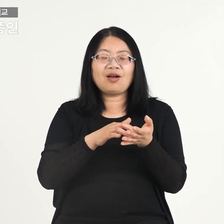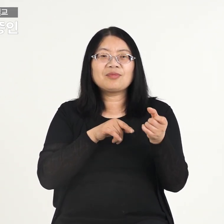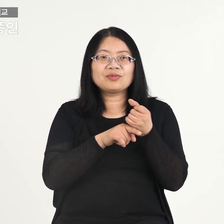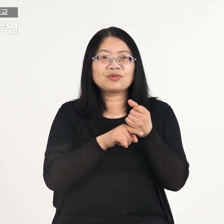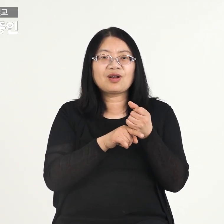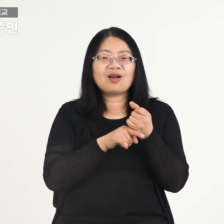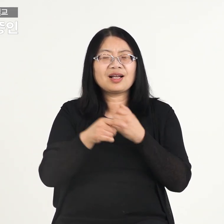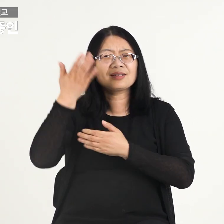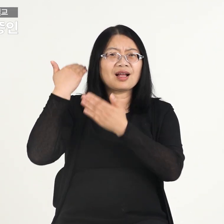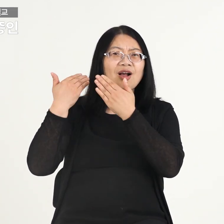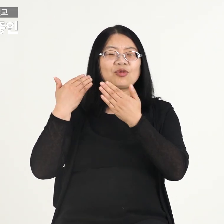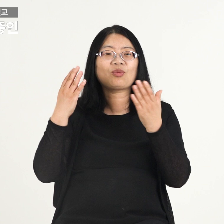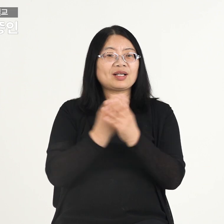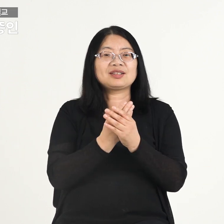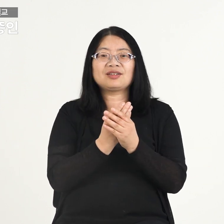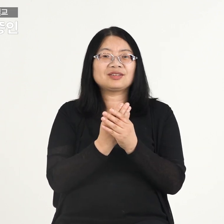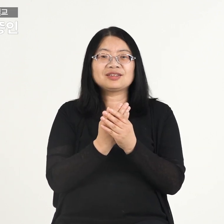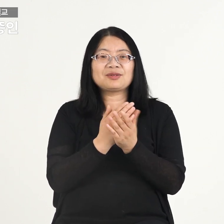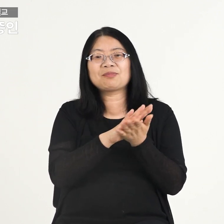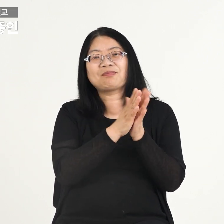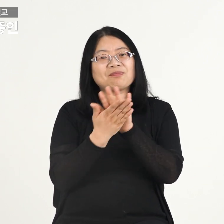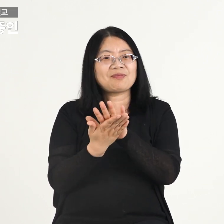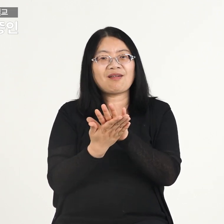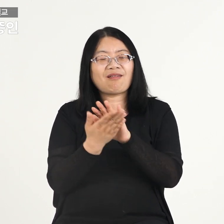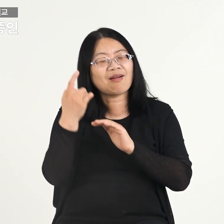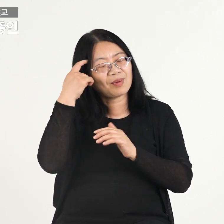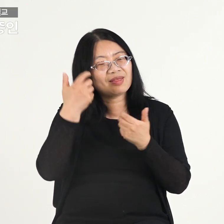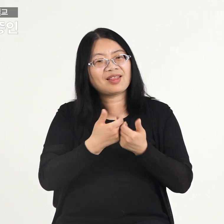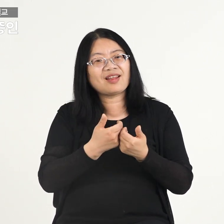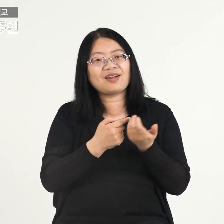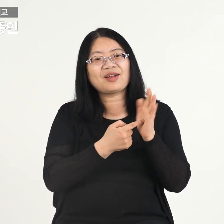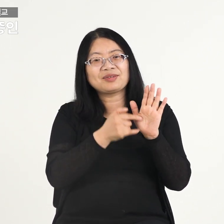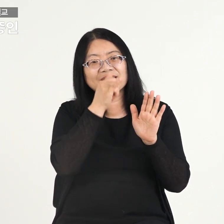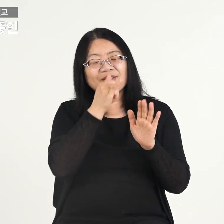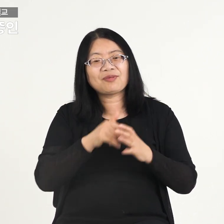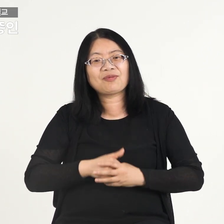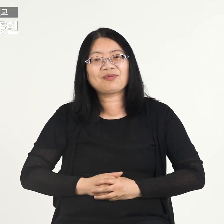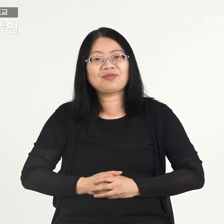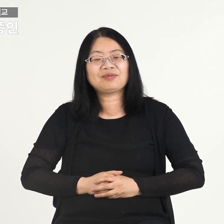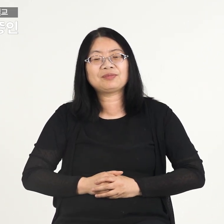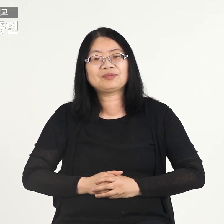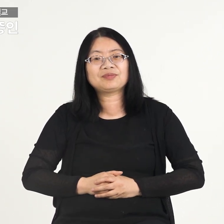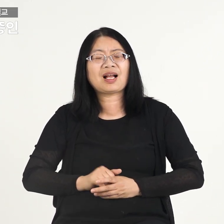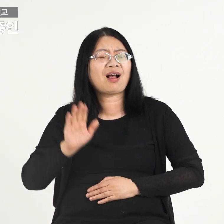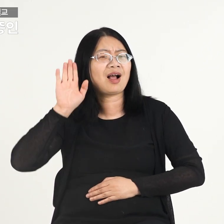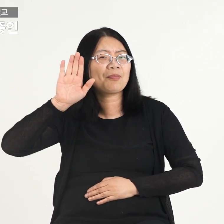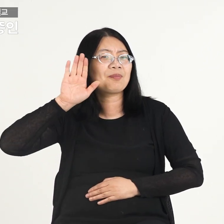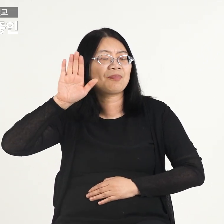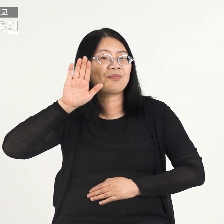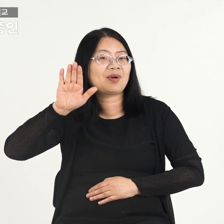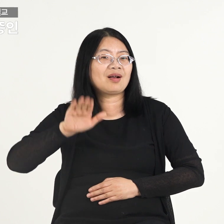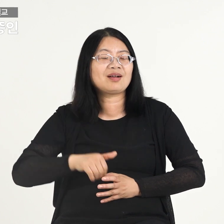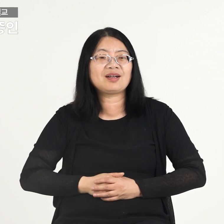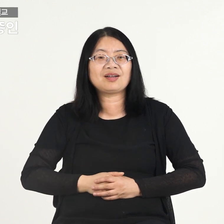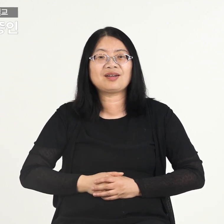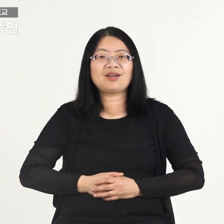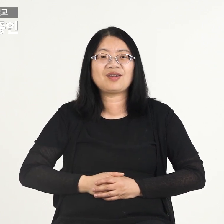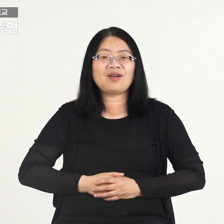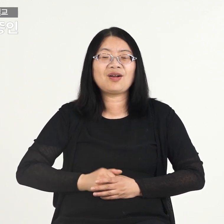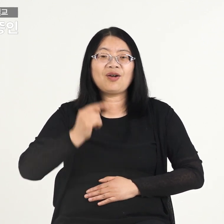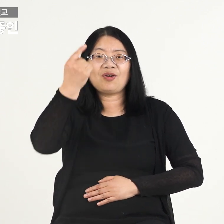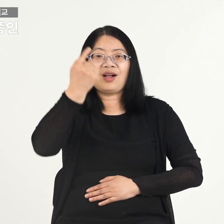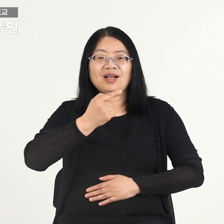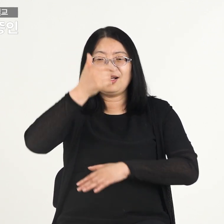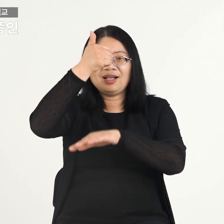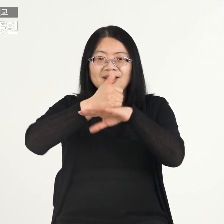뒤집어졌어요. 여기에도 역설이 일어났어요. 그러니까 장차 도래할